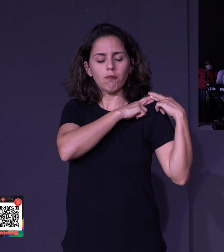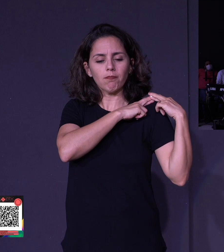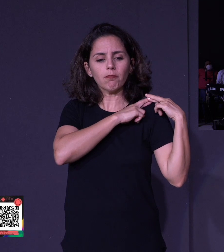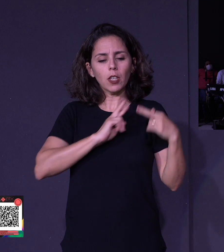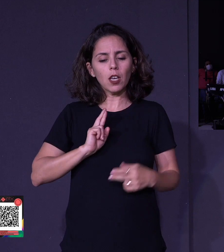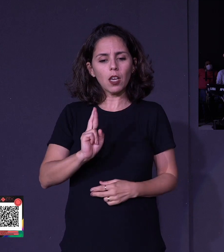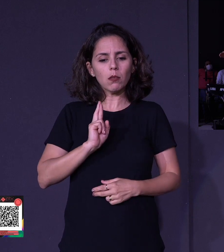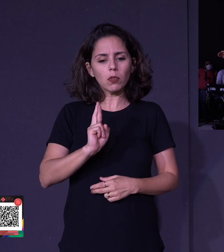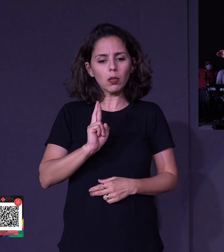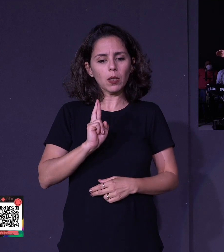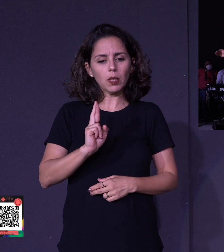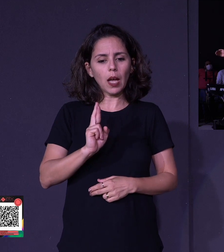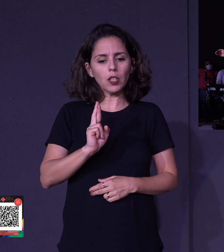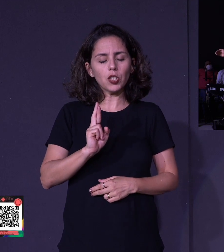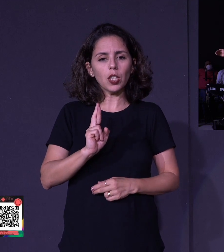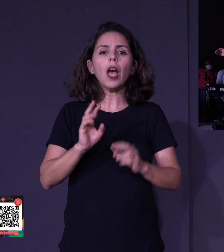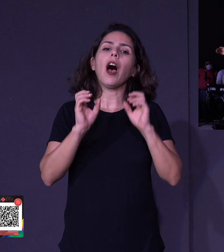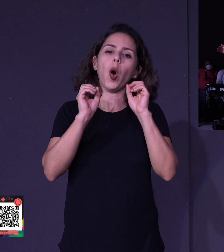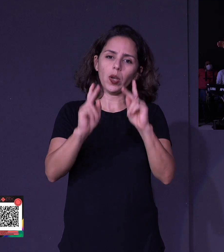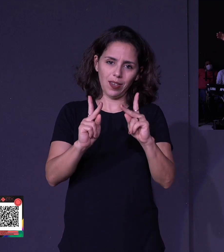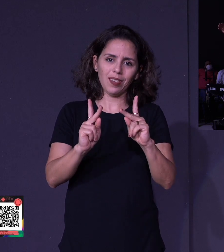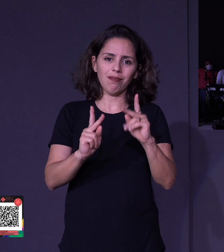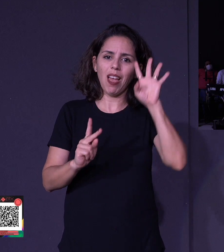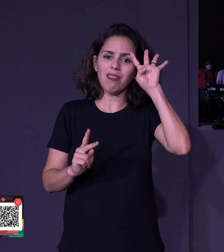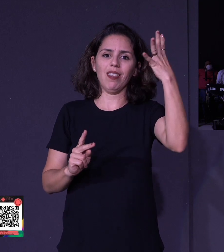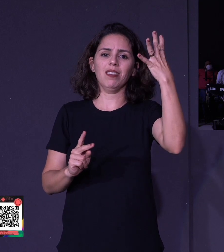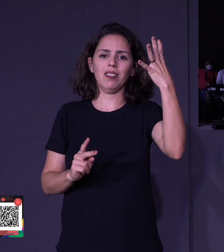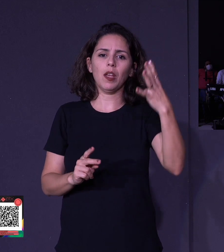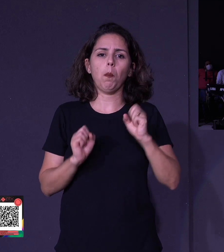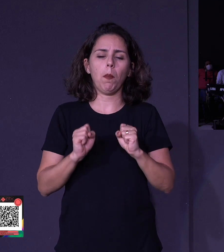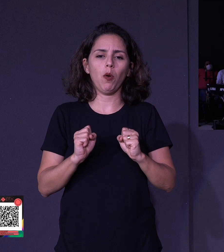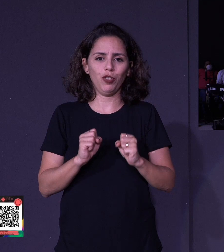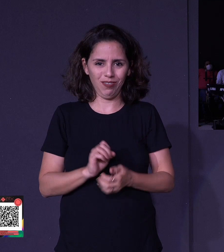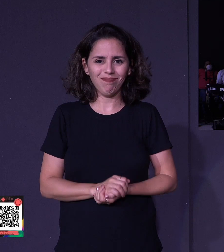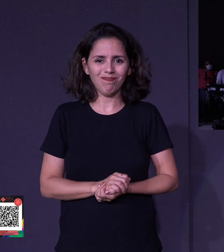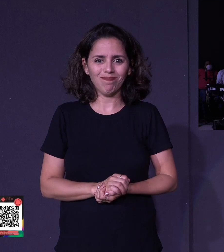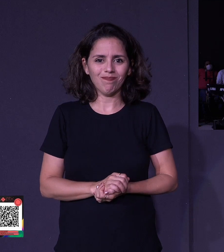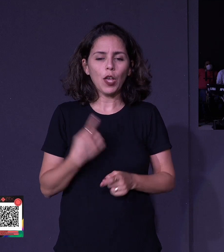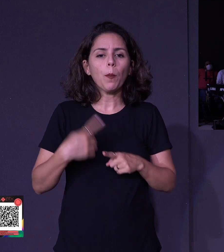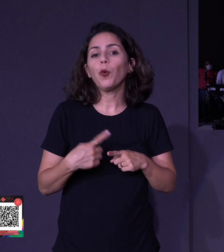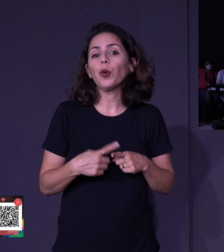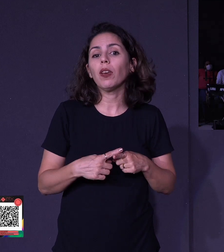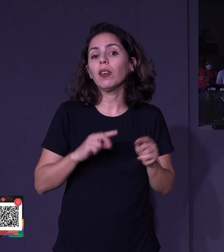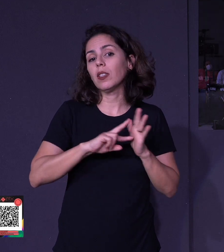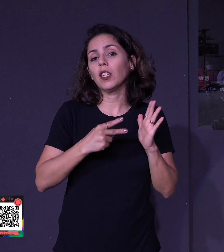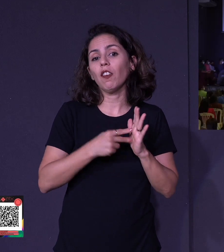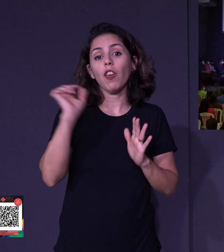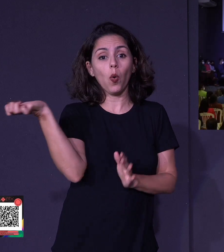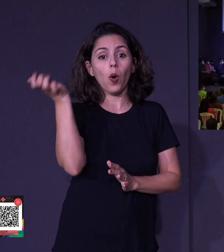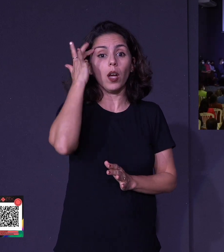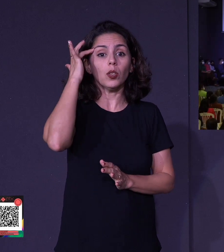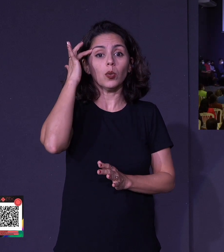tomar decisões. Para que não se torne também um adulto que não tem posição para absolutamente nada, que não